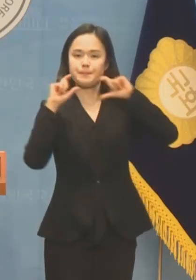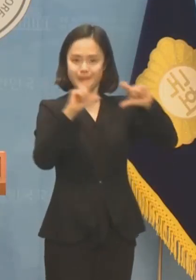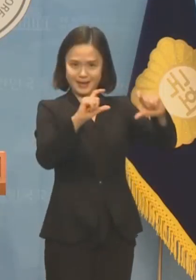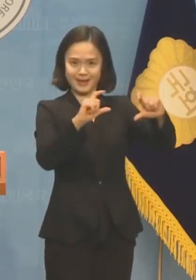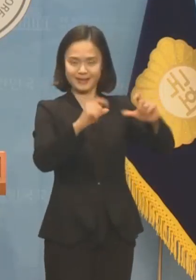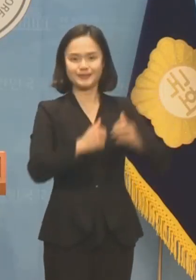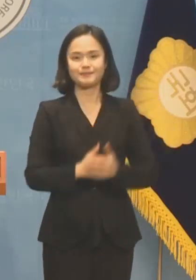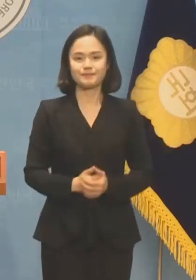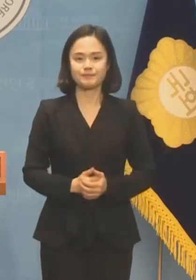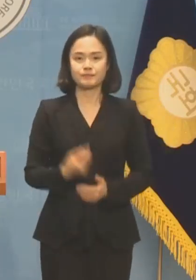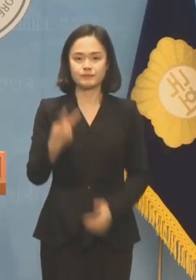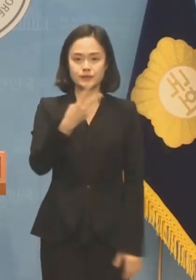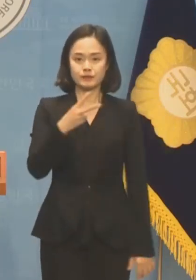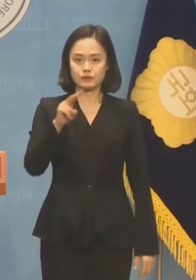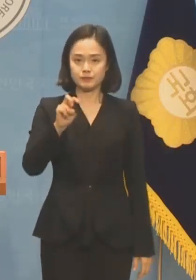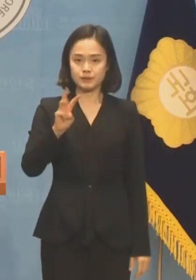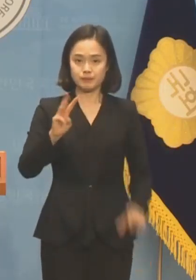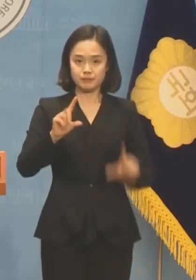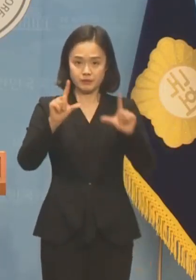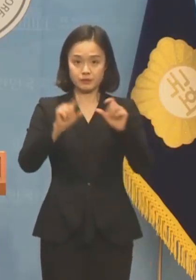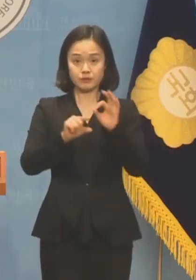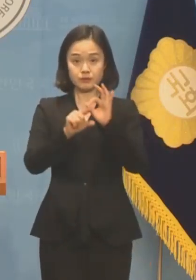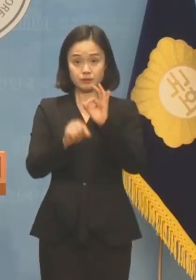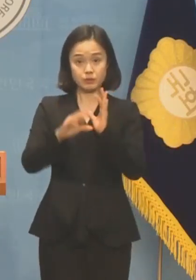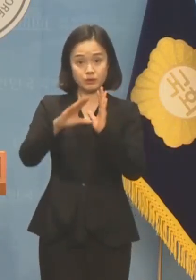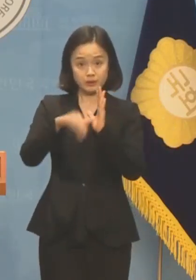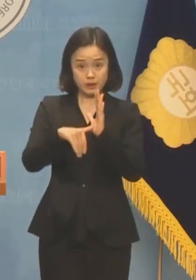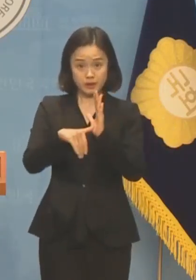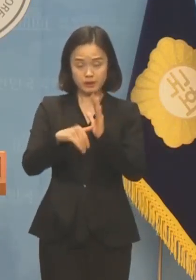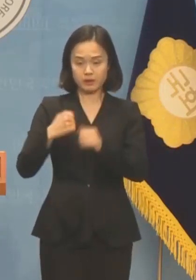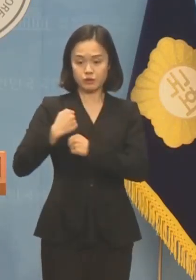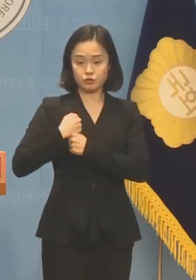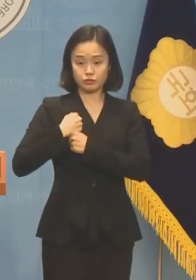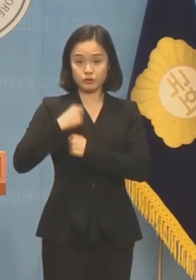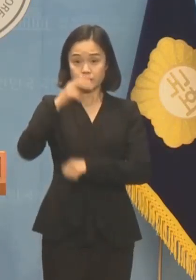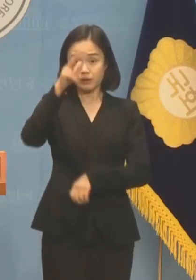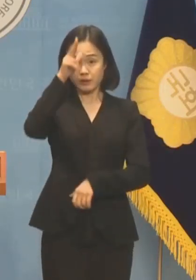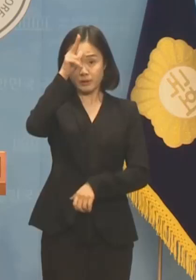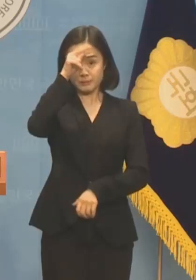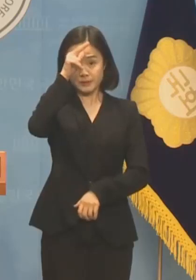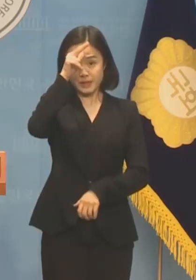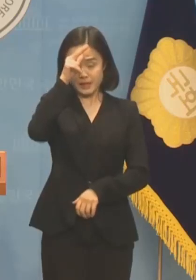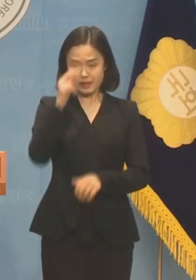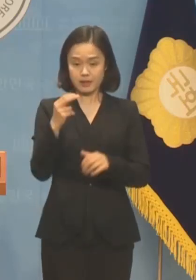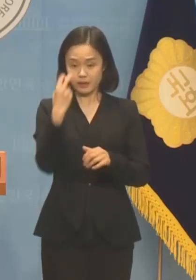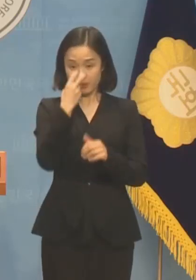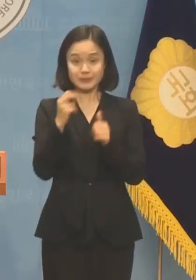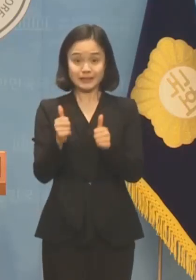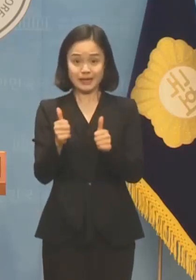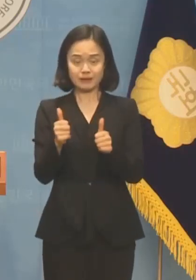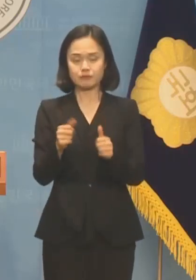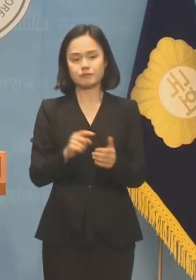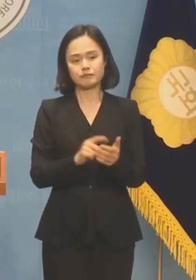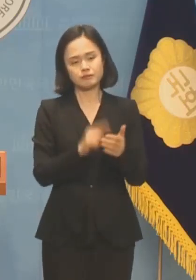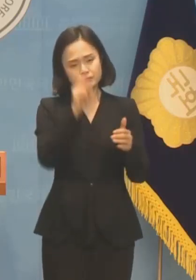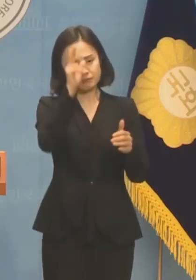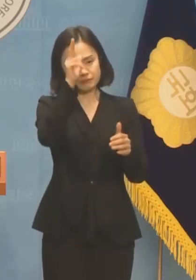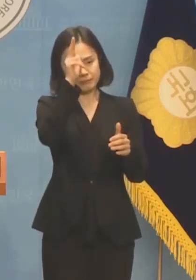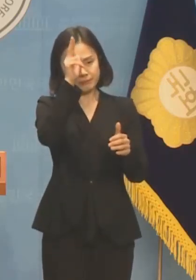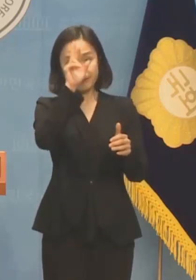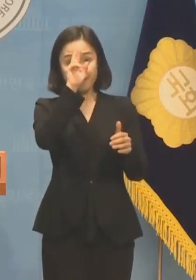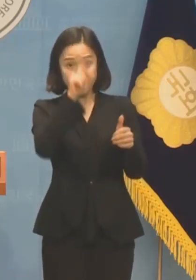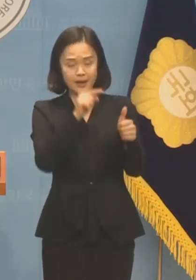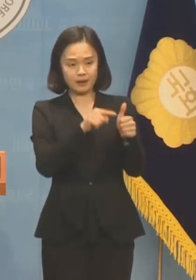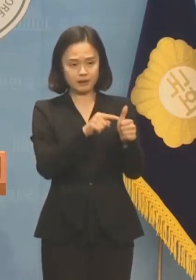2023년 10월 군 검찰이 박종훈 대령을 기소한 지 약 1년 3개월 만의